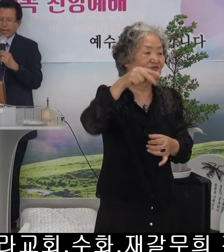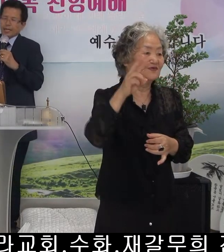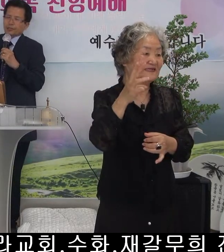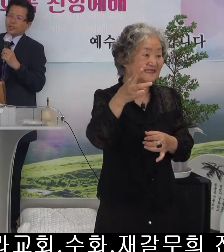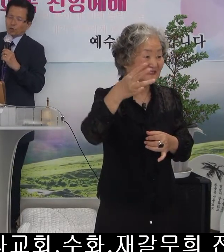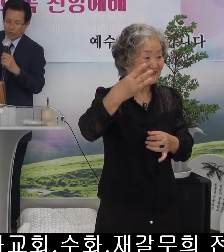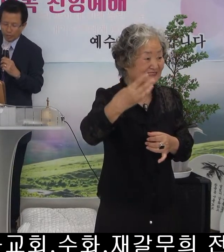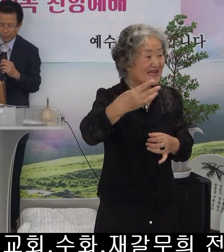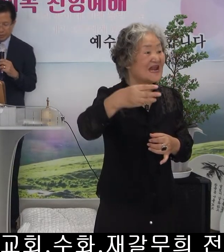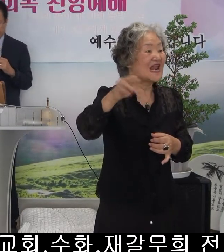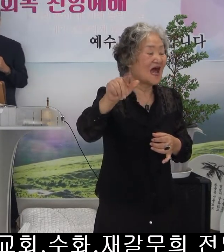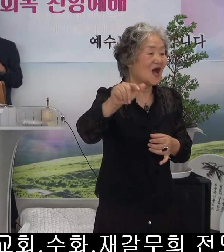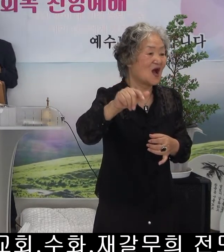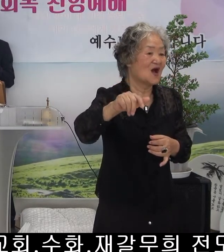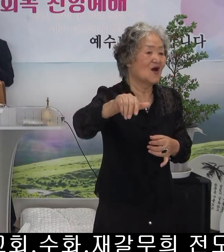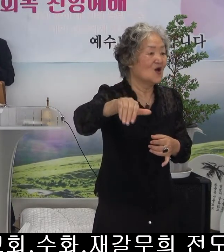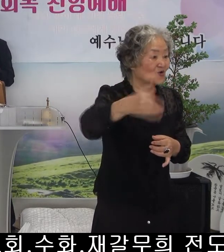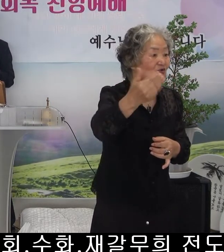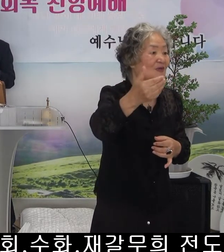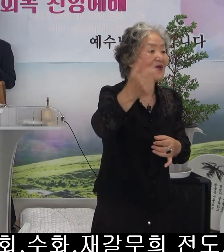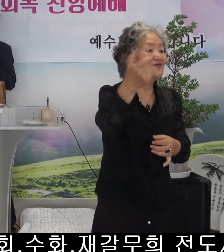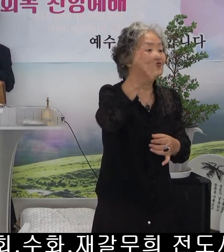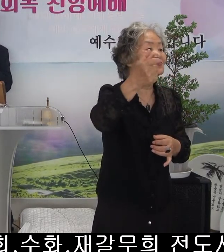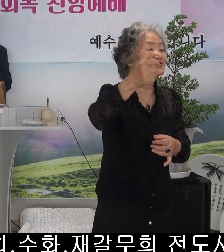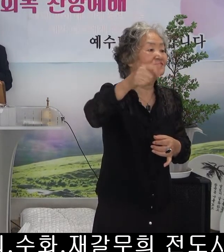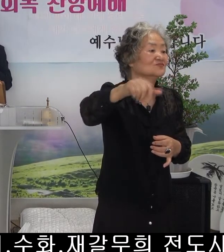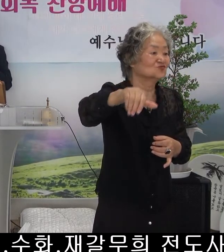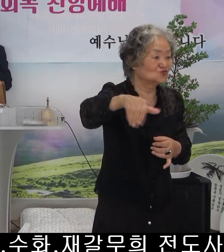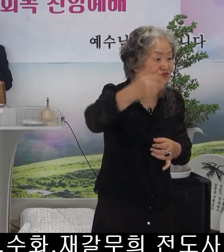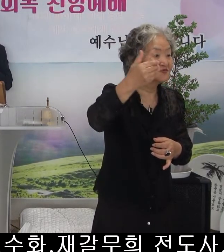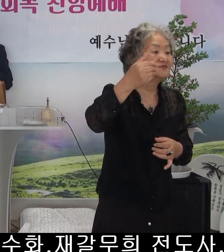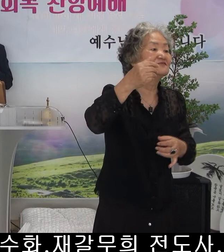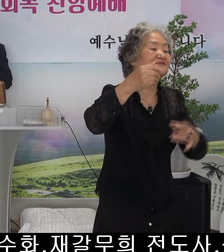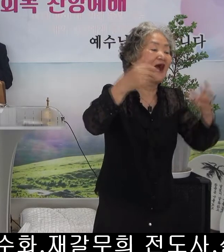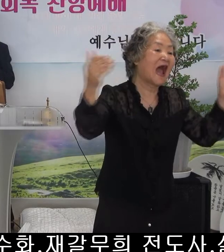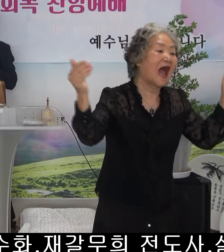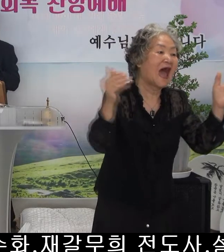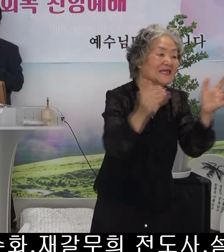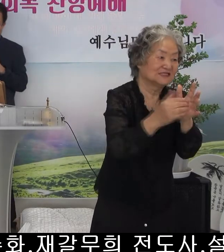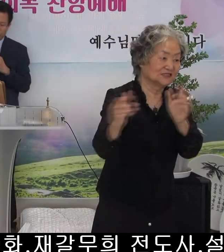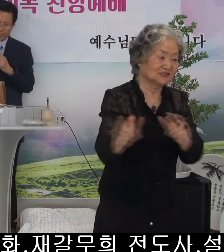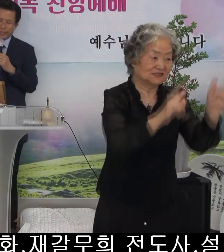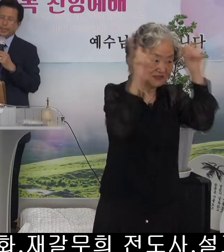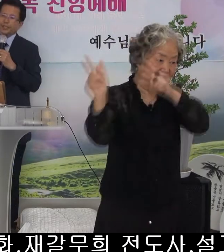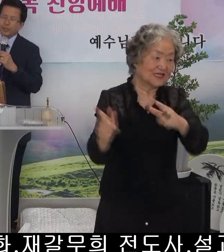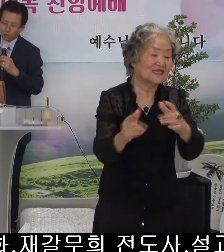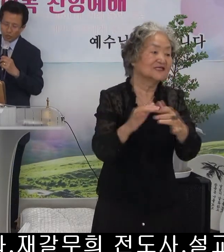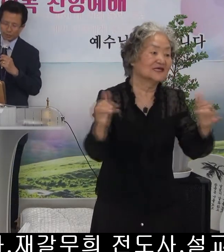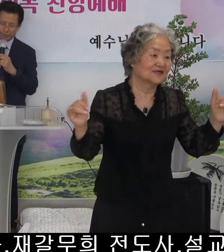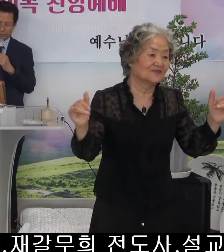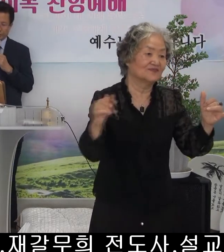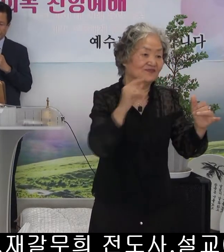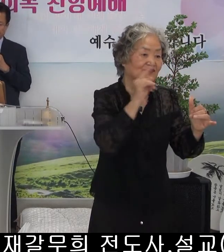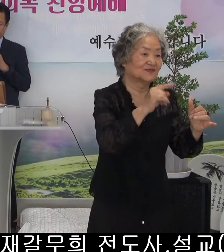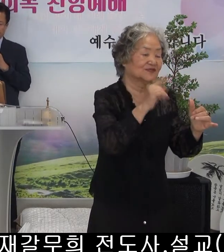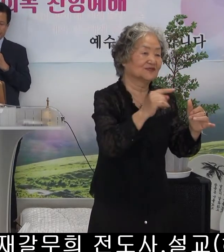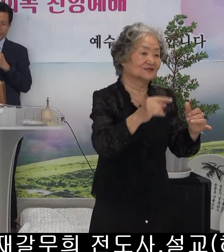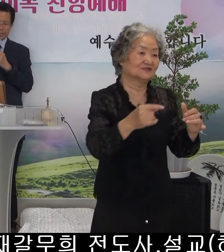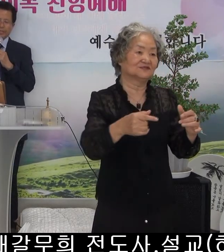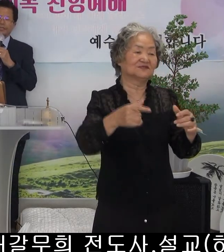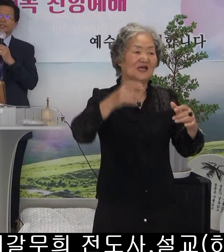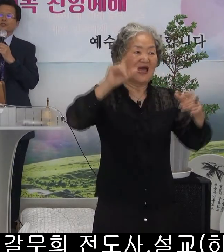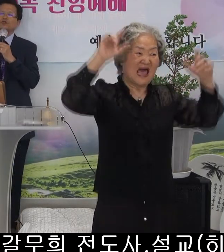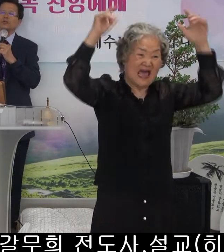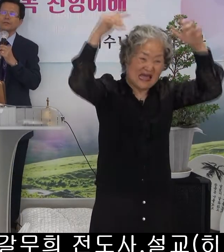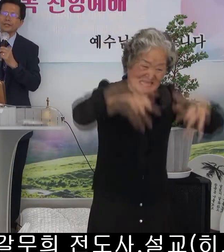동안 하나님과 동행하면서 인류의 최초의 전도자로 다가오는 홍수 심판에 경고를 하면서